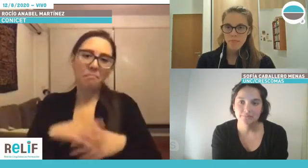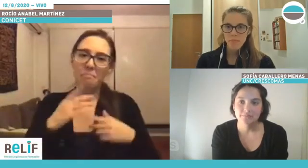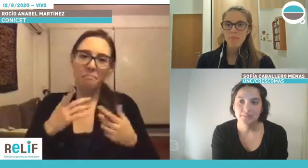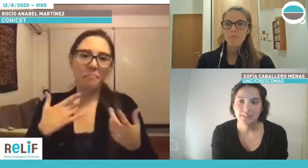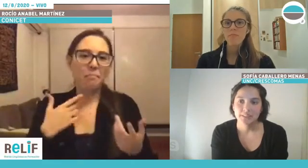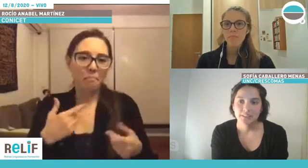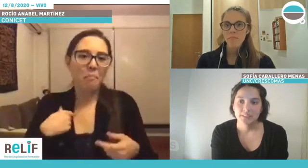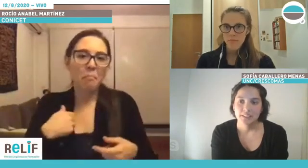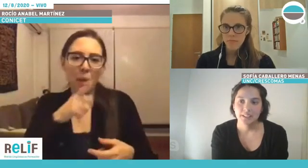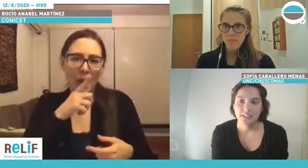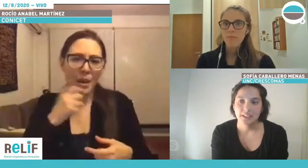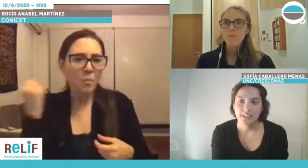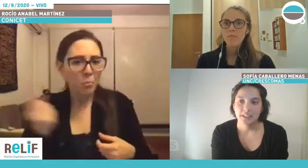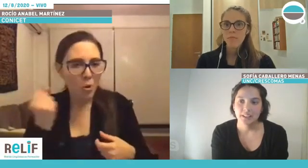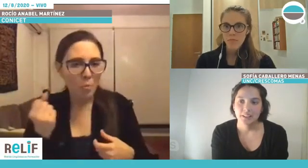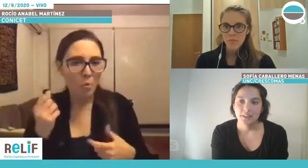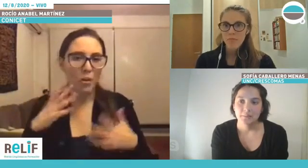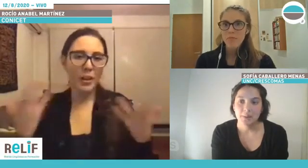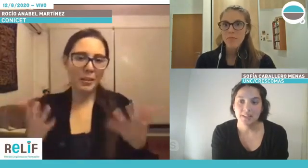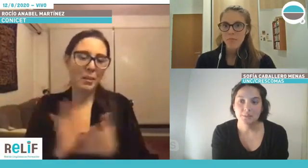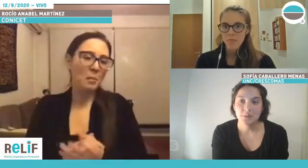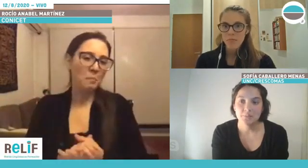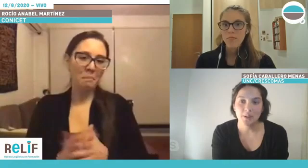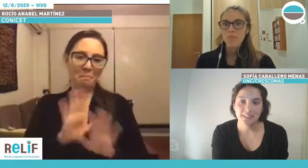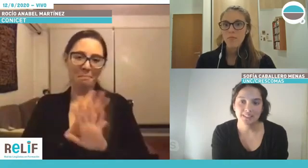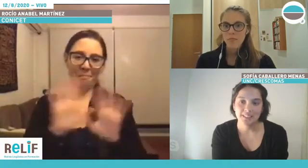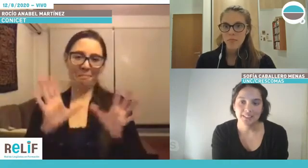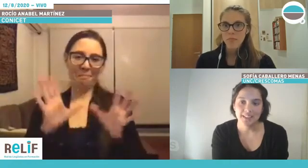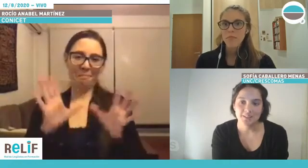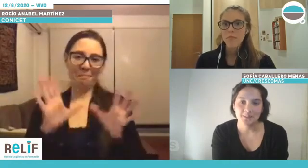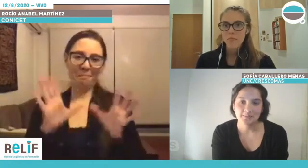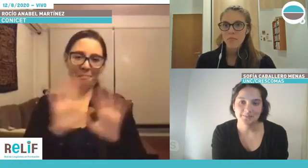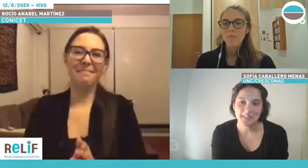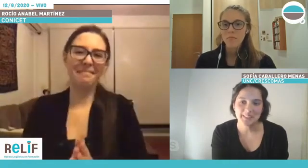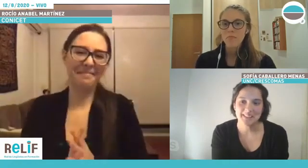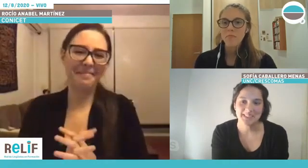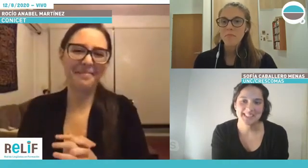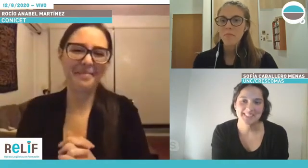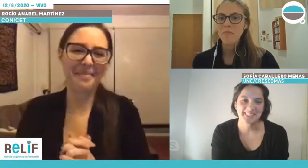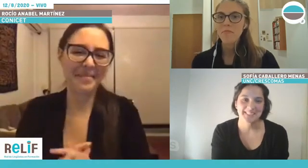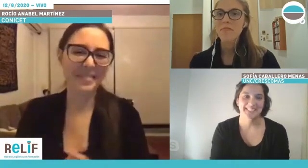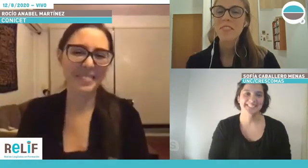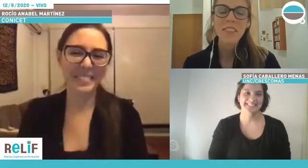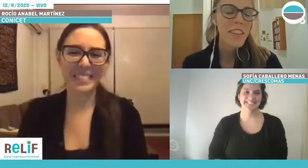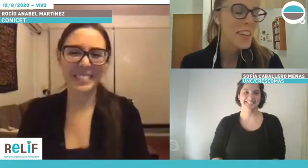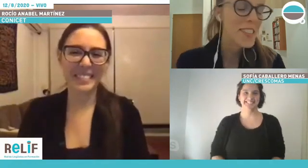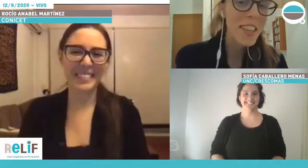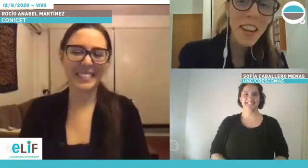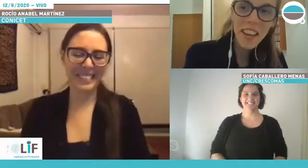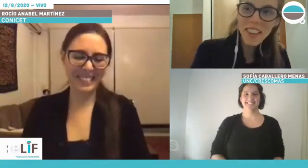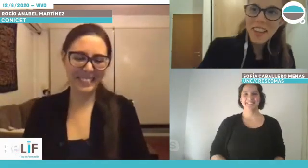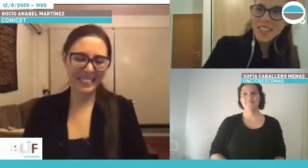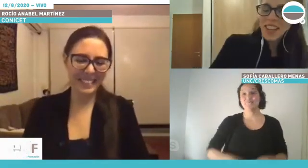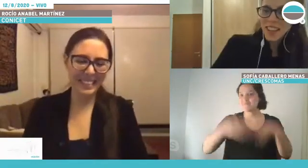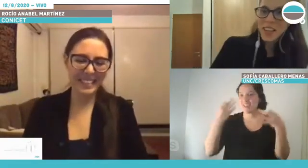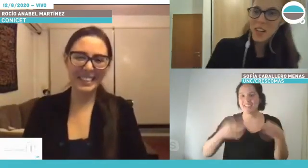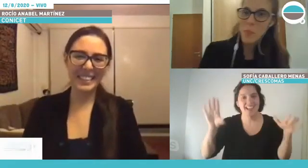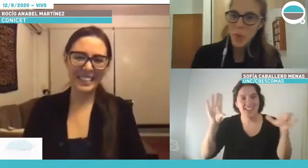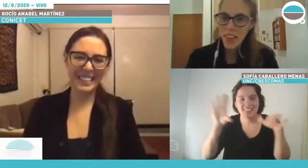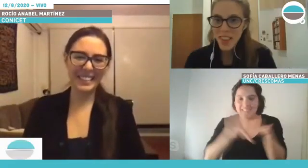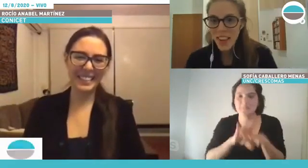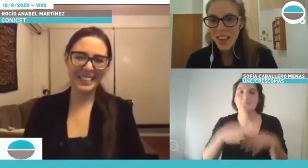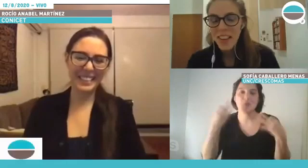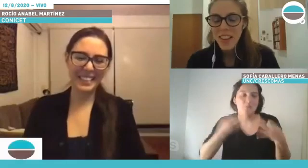ver. Eh, Me parece muy importante eso. Bueno, y nada más, corto acá. Excelente,